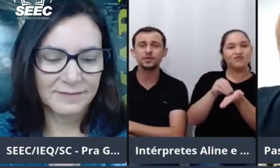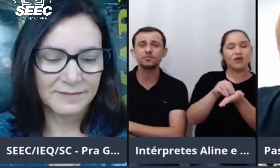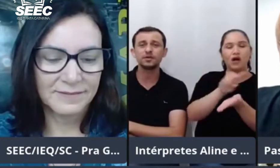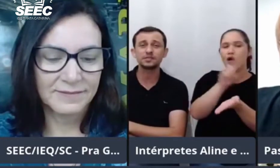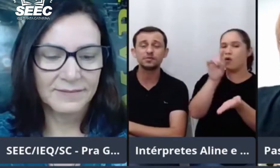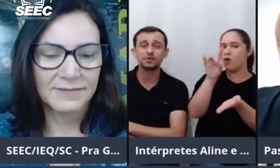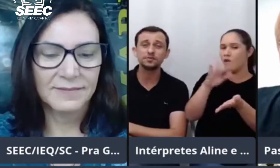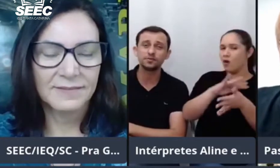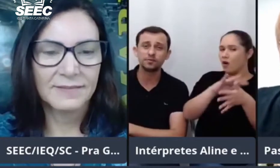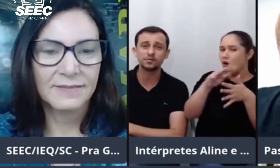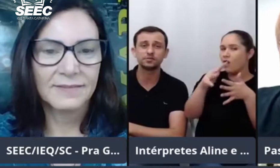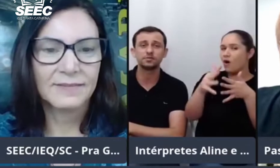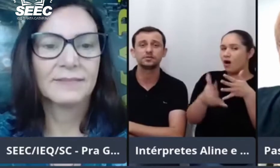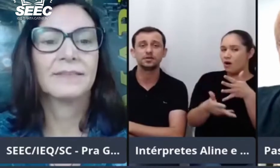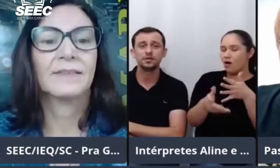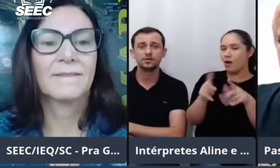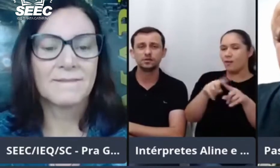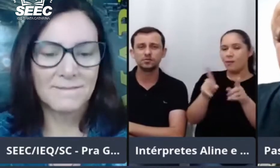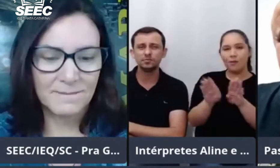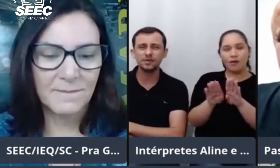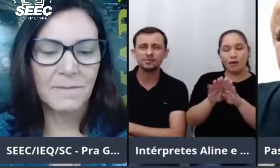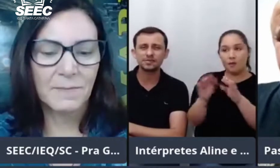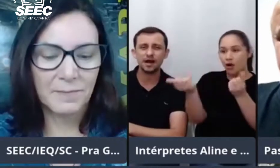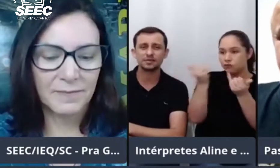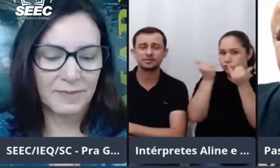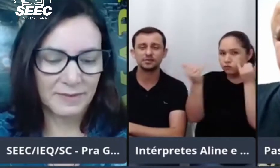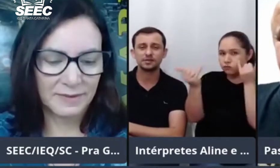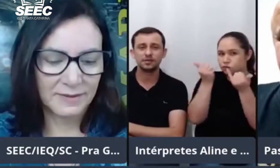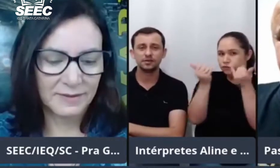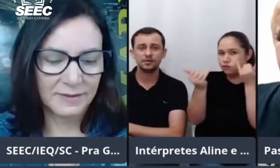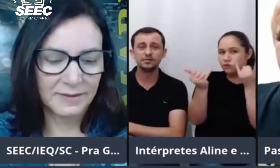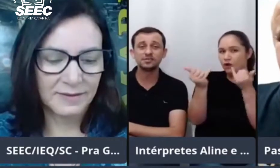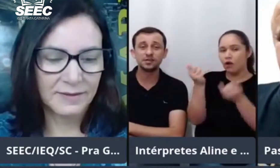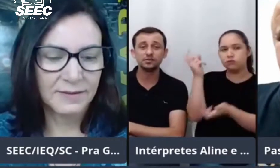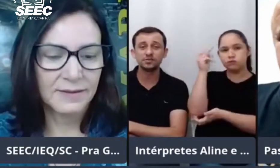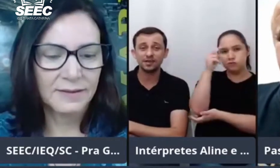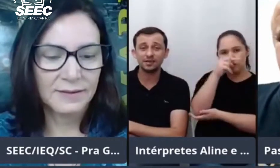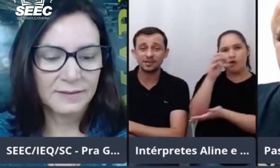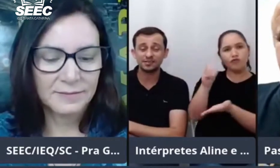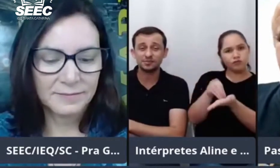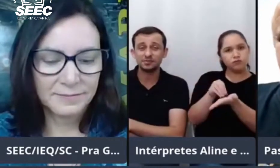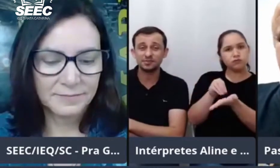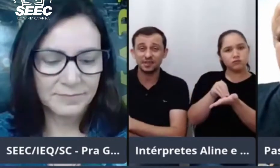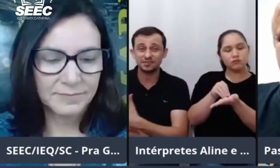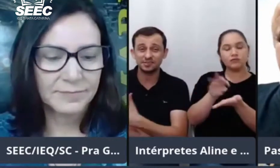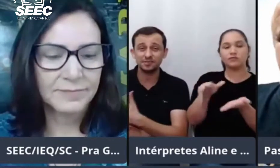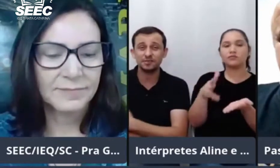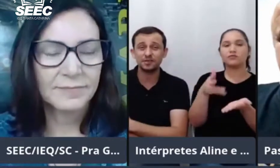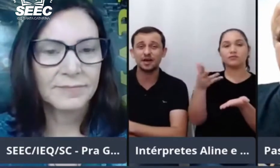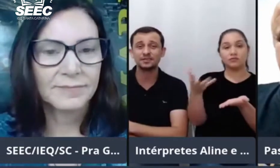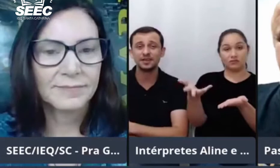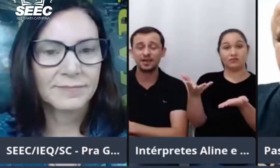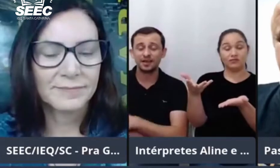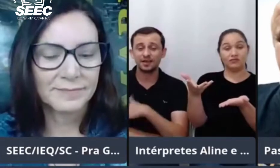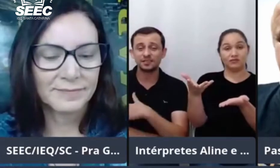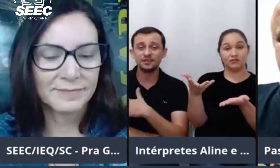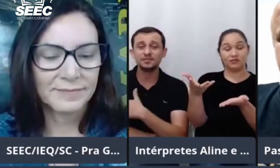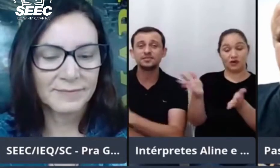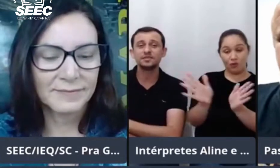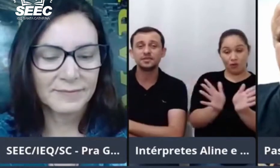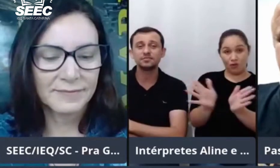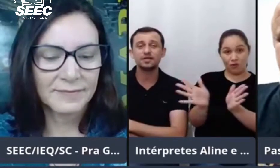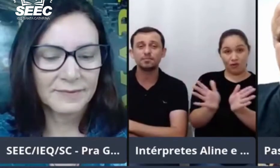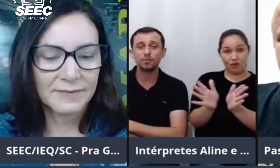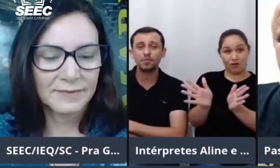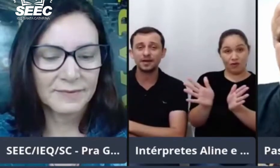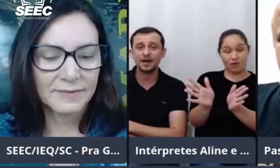mas também com relação às informações. Então, são bem escassas, né? Iniciando-se essa acessibilidade, ela já